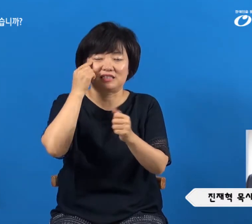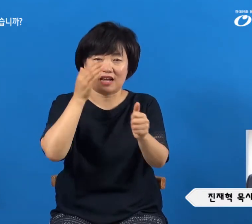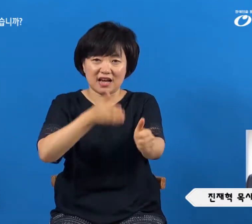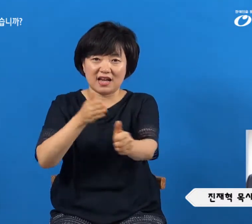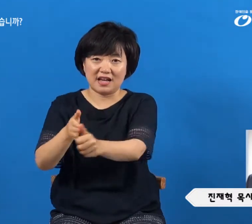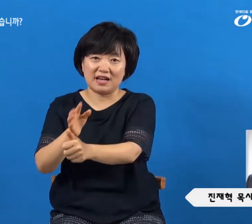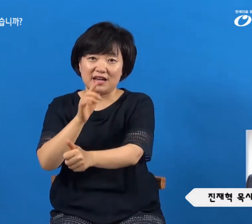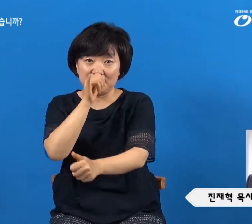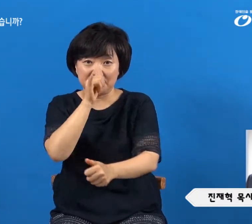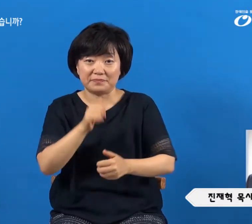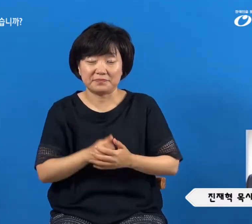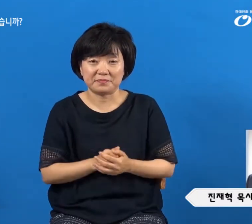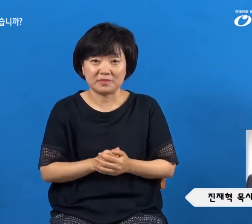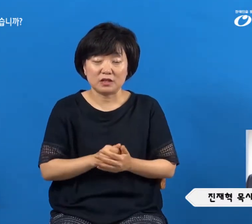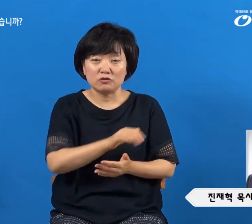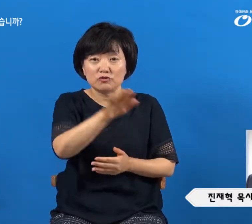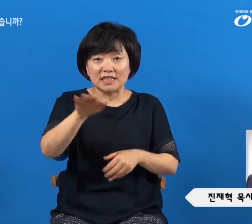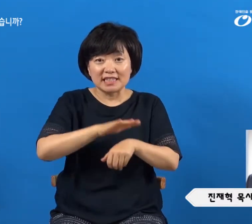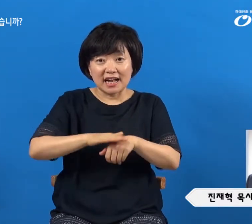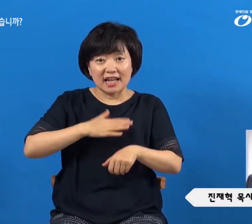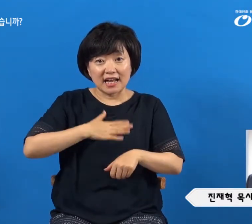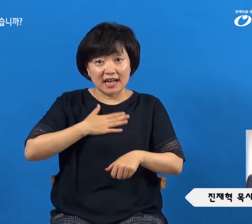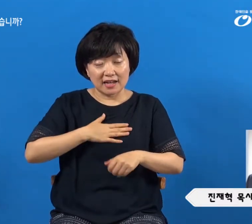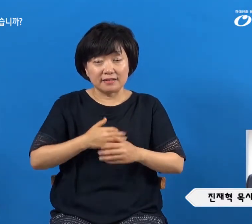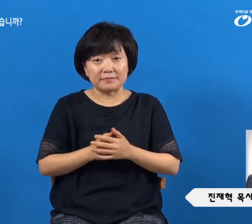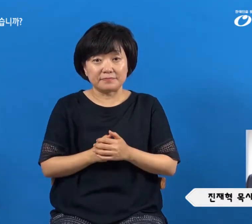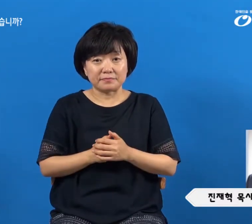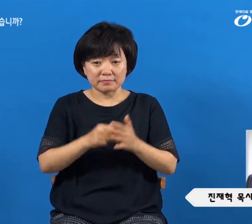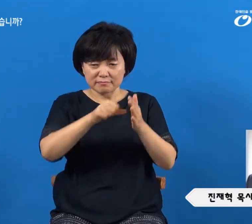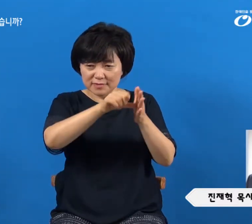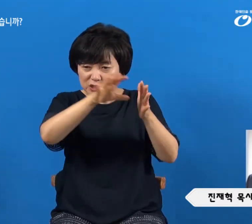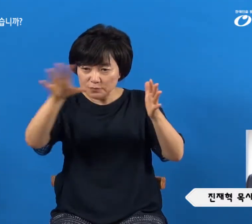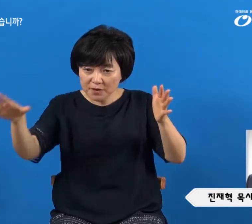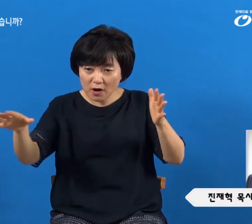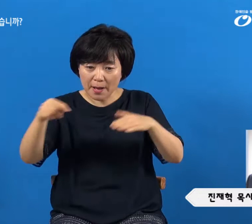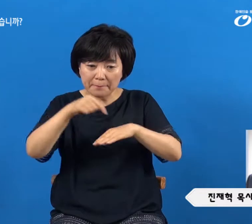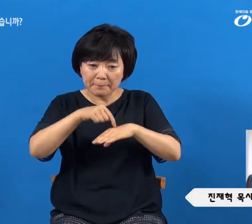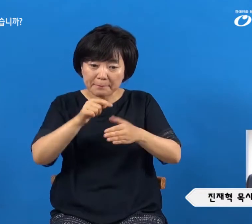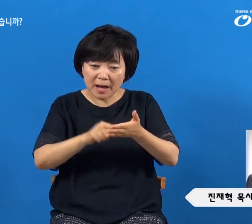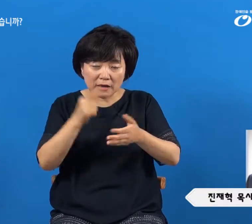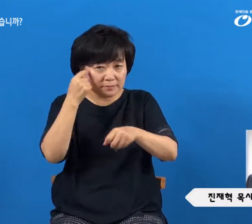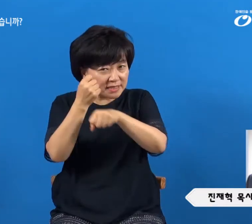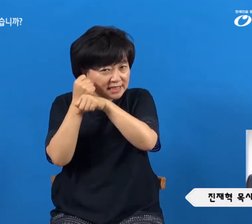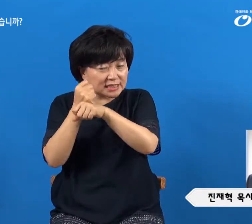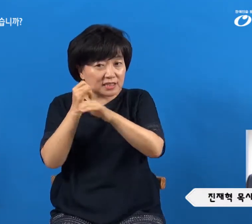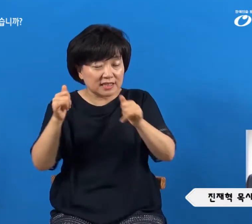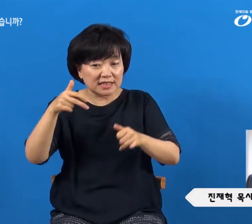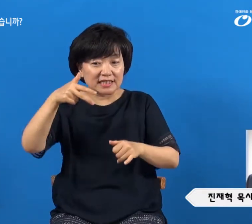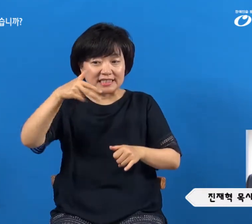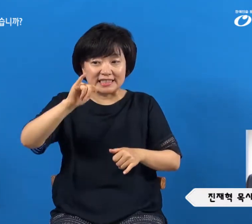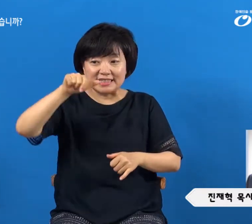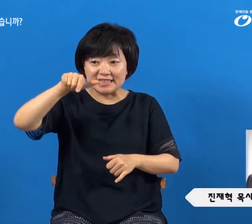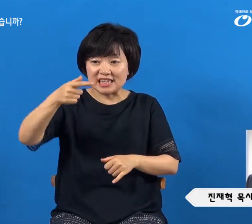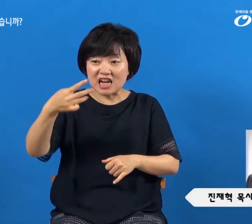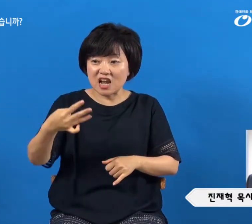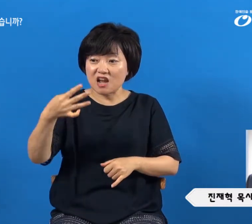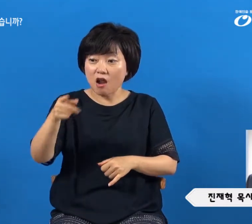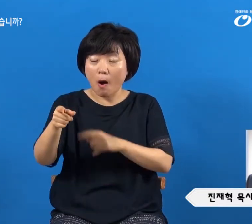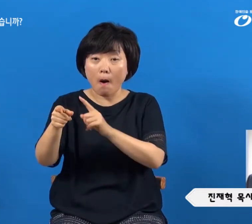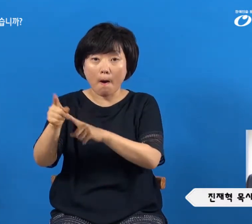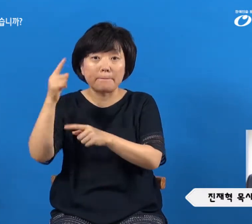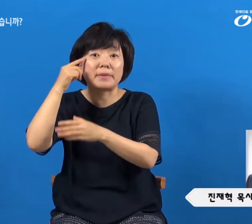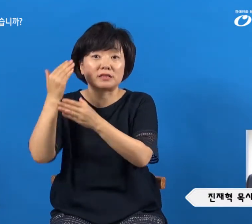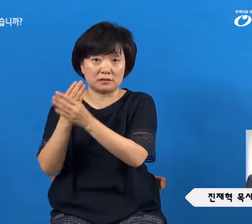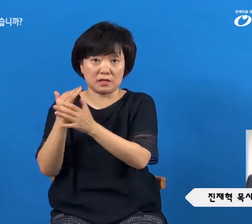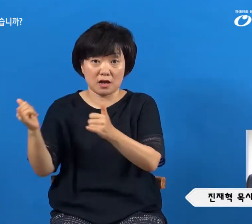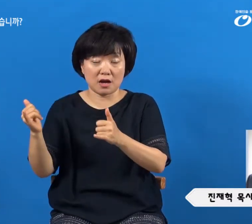말씀하고 있습니다. 우리가 잘 알고 있는 유명한 심리학자인 지그 지글러가, 이 지글러 박사가